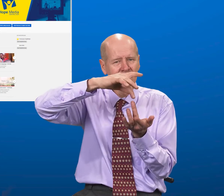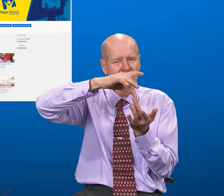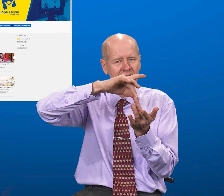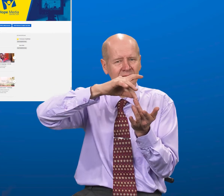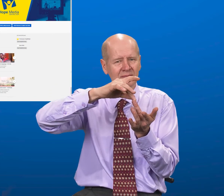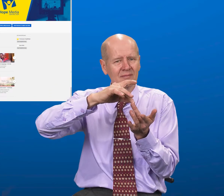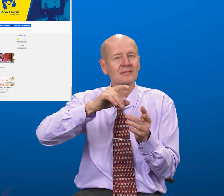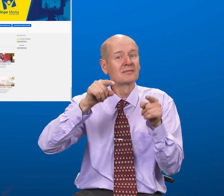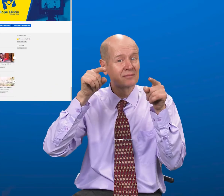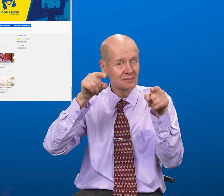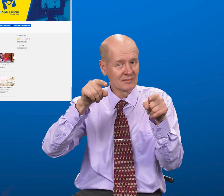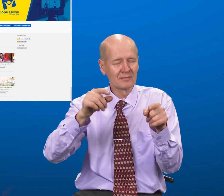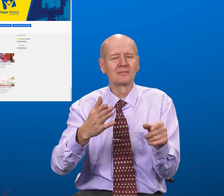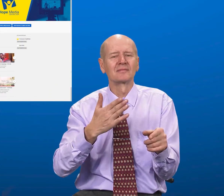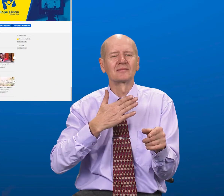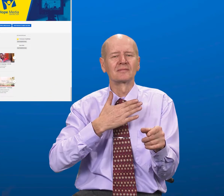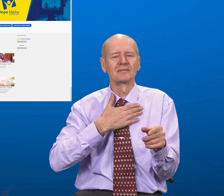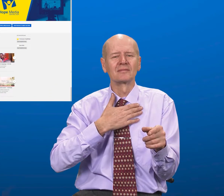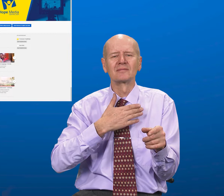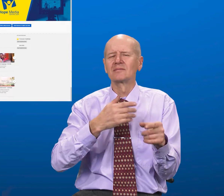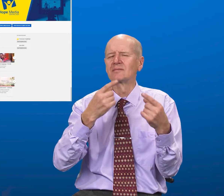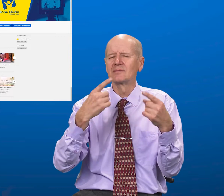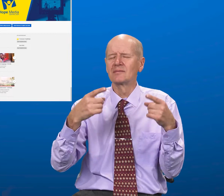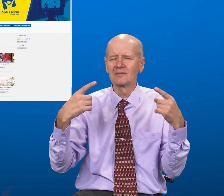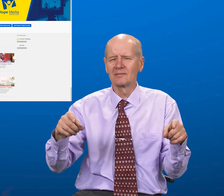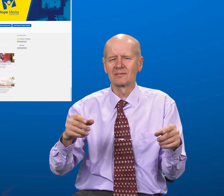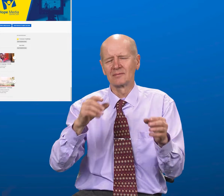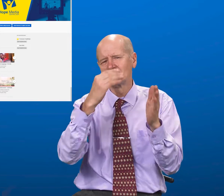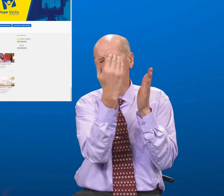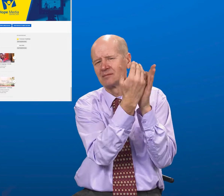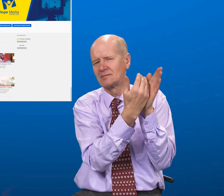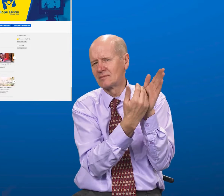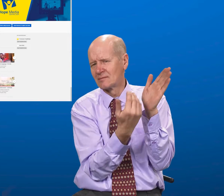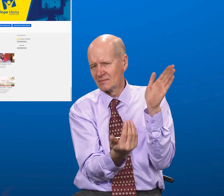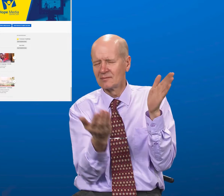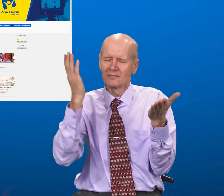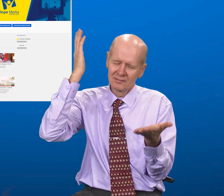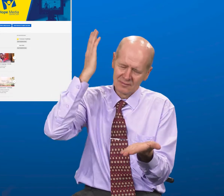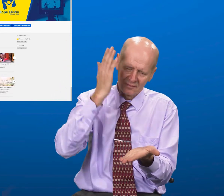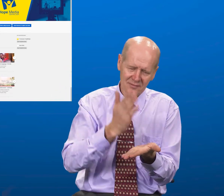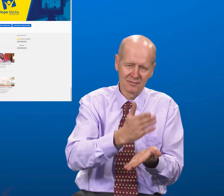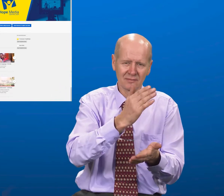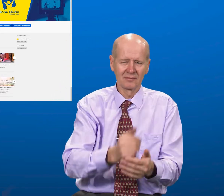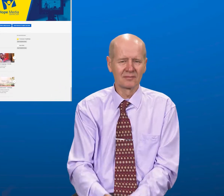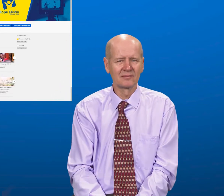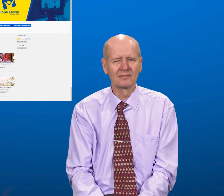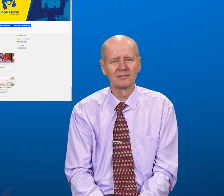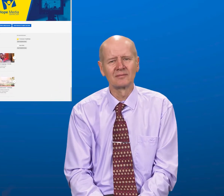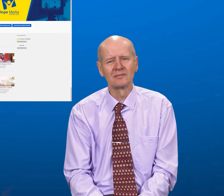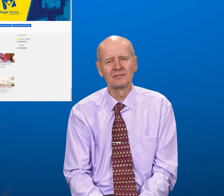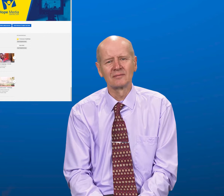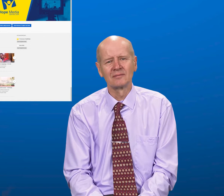на наш YouTube-канал Hope Media Central Asia, где вы можете найти различные видео, такие как караоке, вести надежды, детский